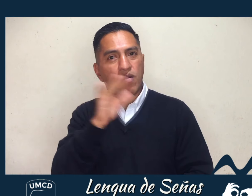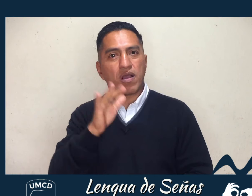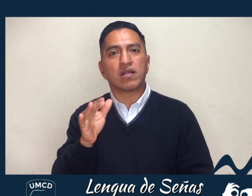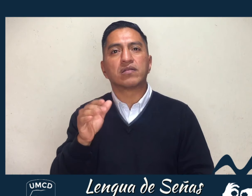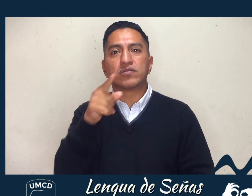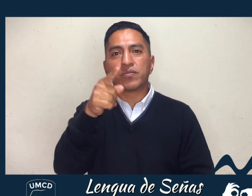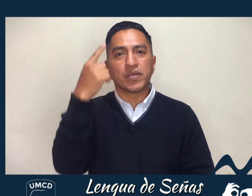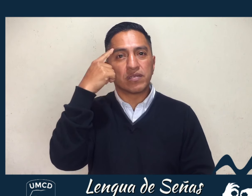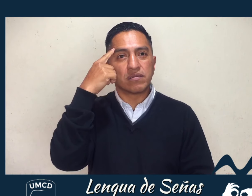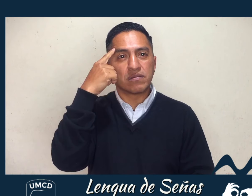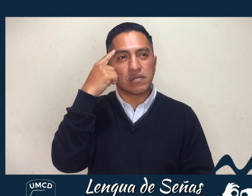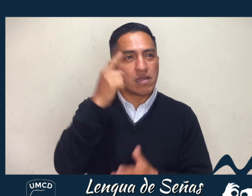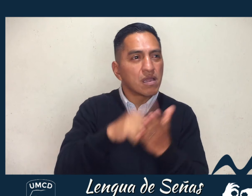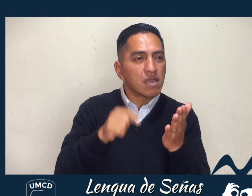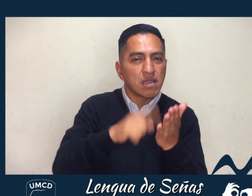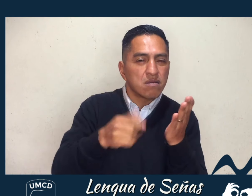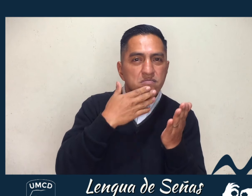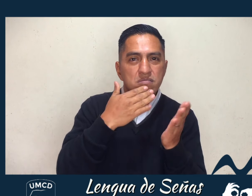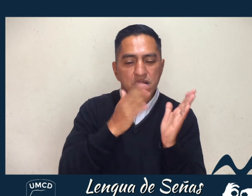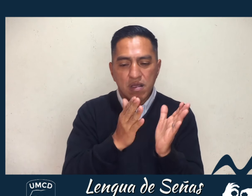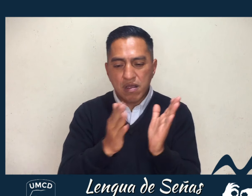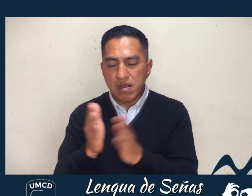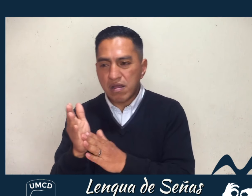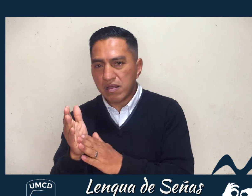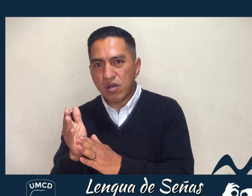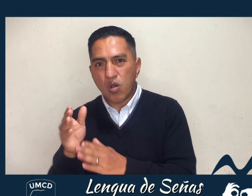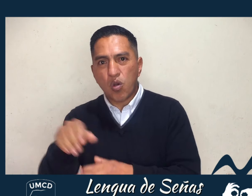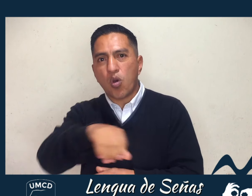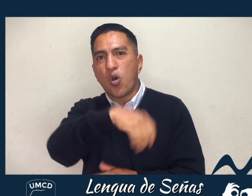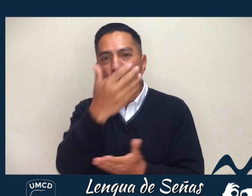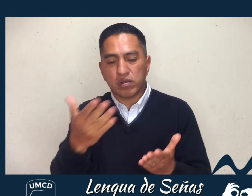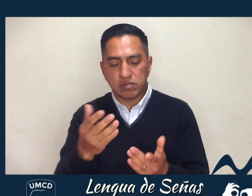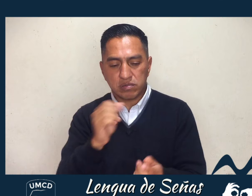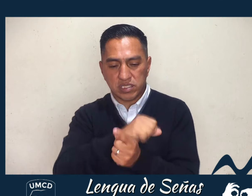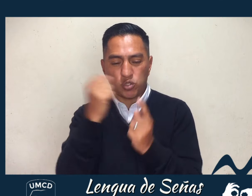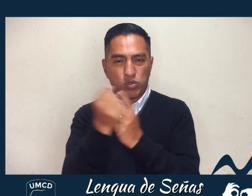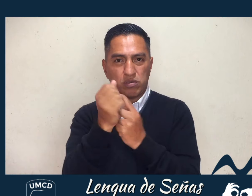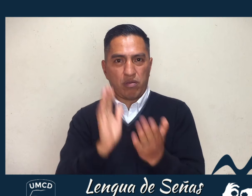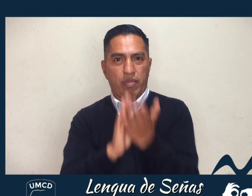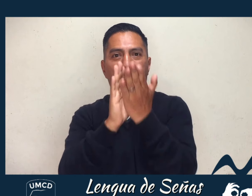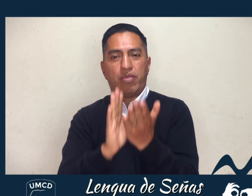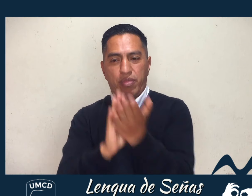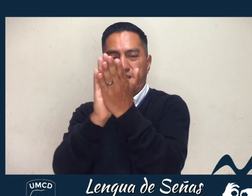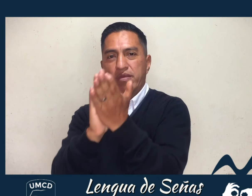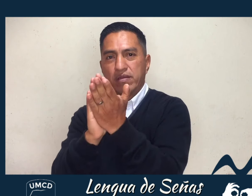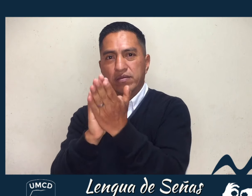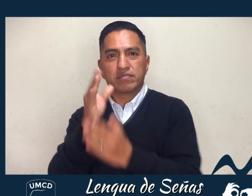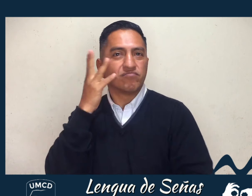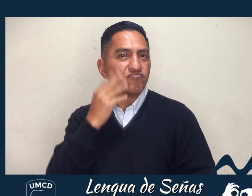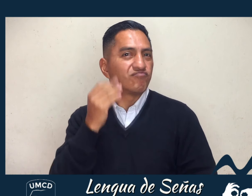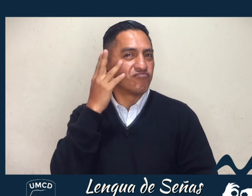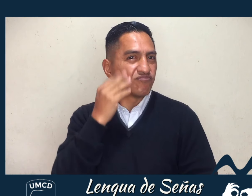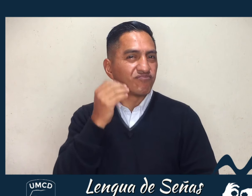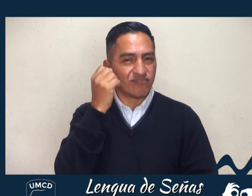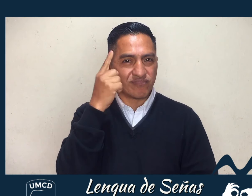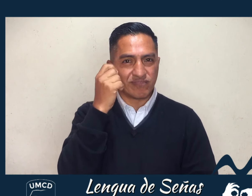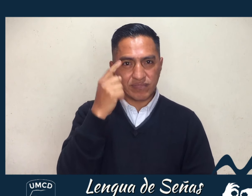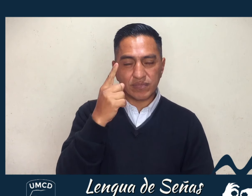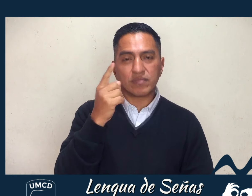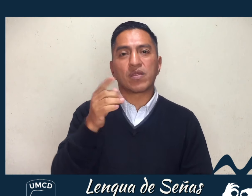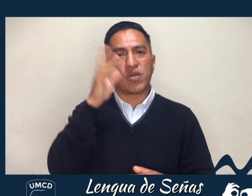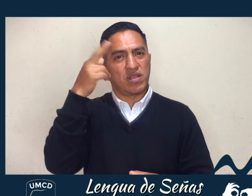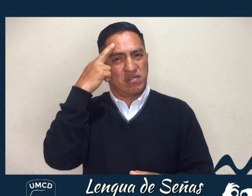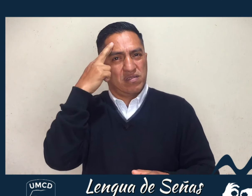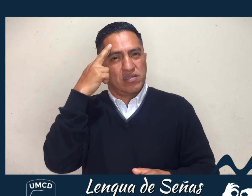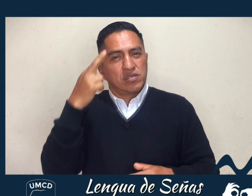interior para encontrar la mejor forma de actuar ante las demandas y situaciones cotidianas que experimentamos. Por